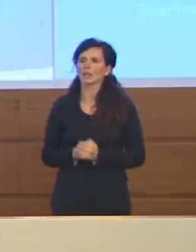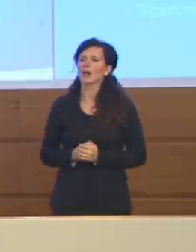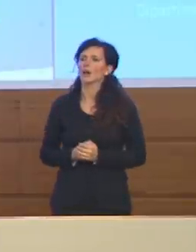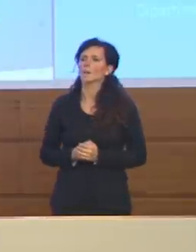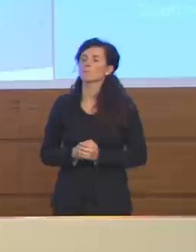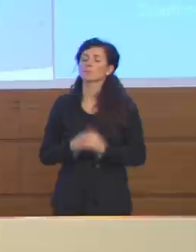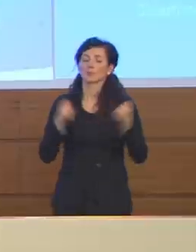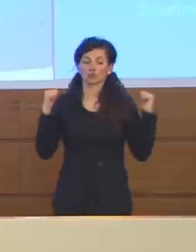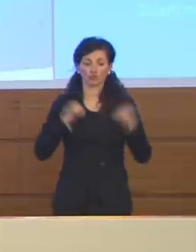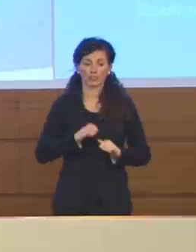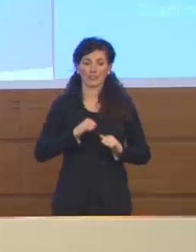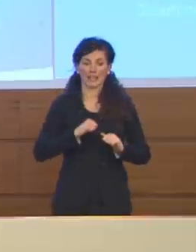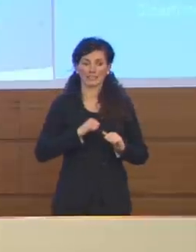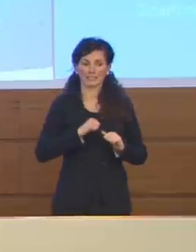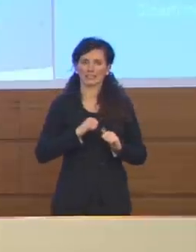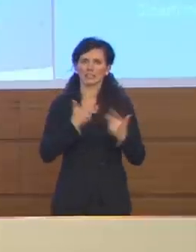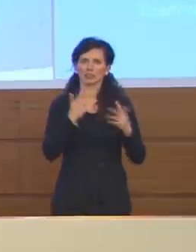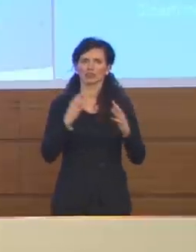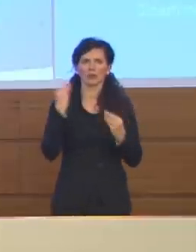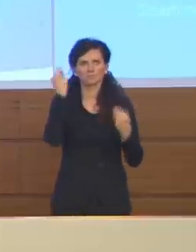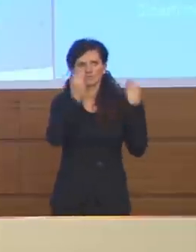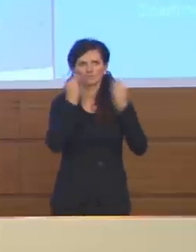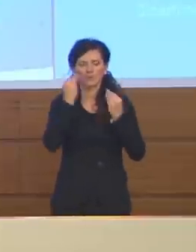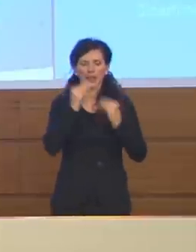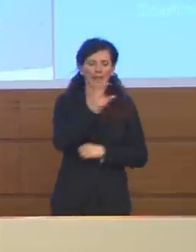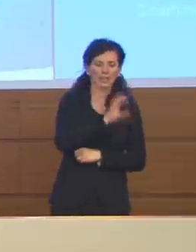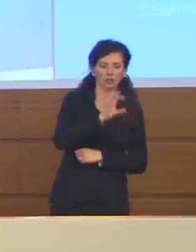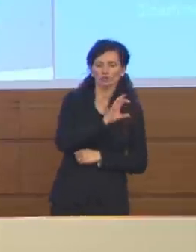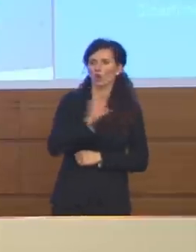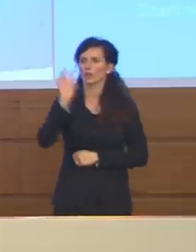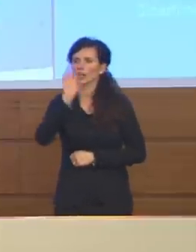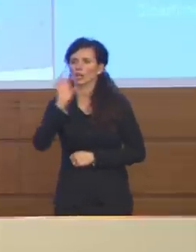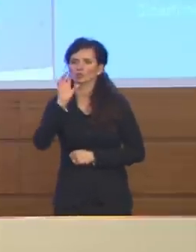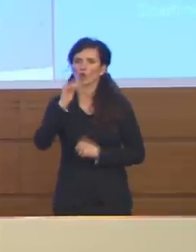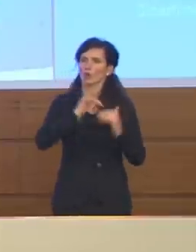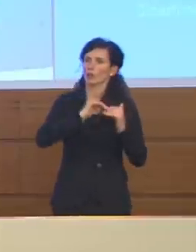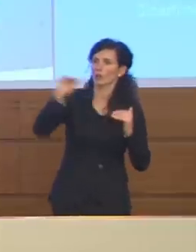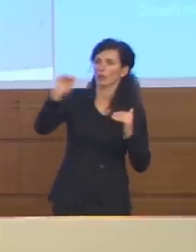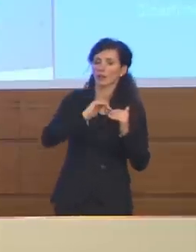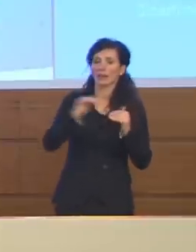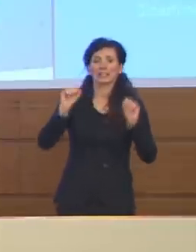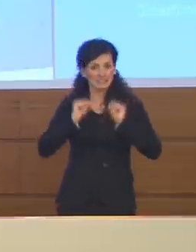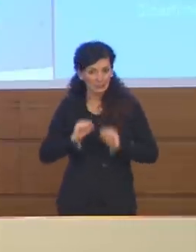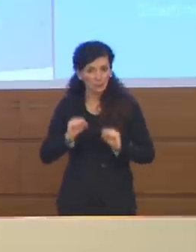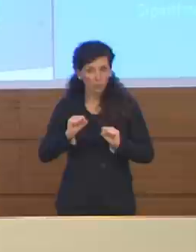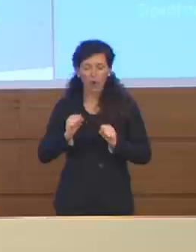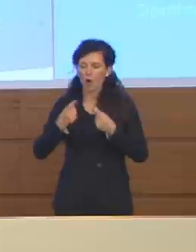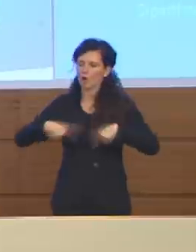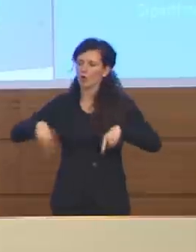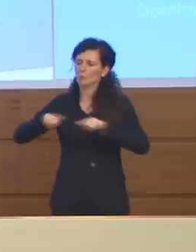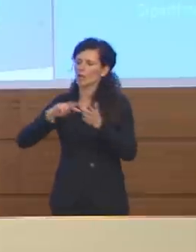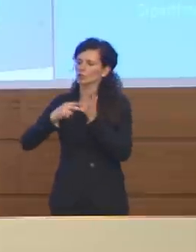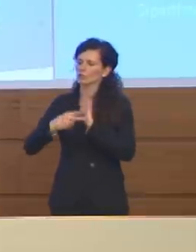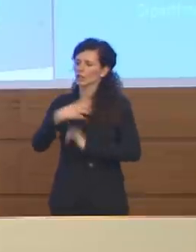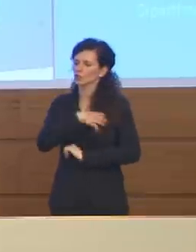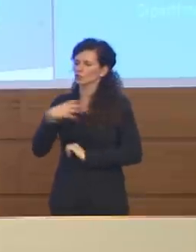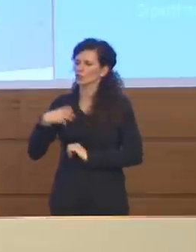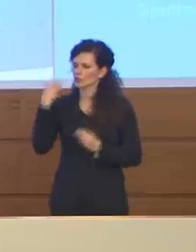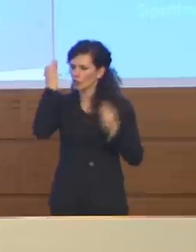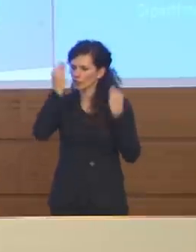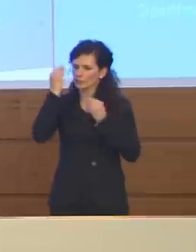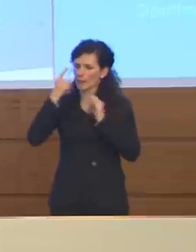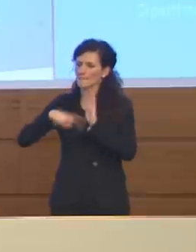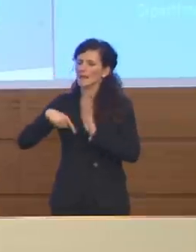lo spostamento tra tra regioni che cosa sta prevedendo il comitato tecnico scientifico per i prossimi mesi soprattutto